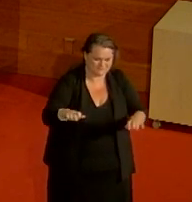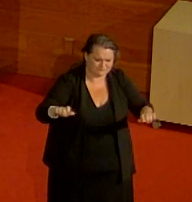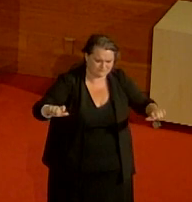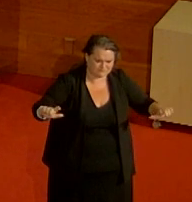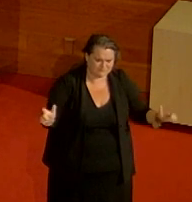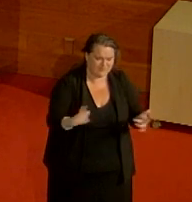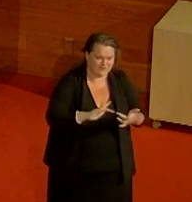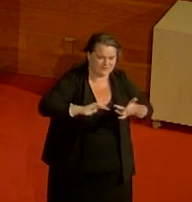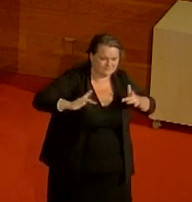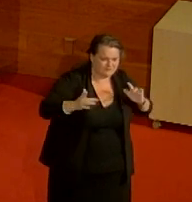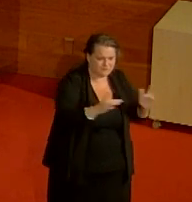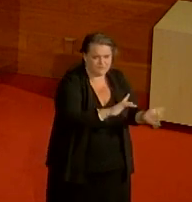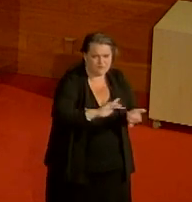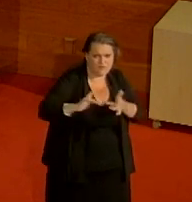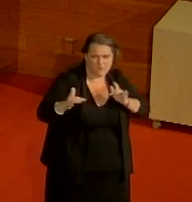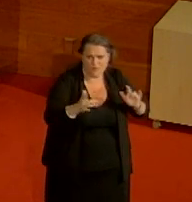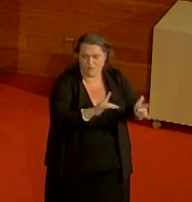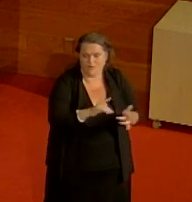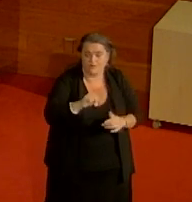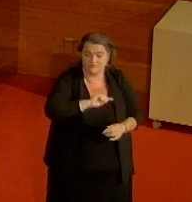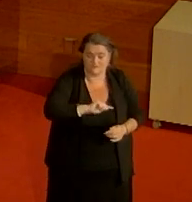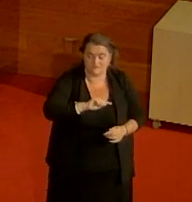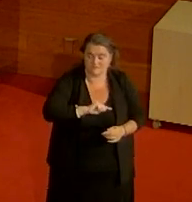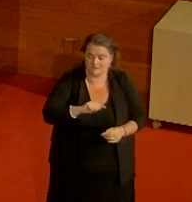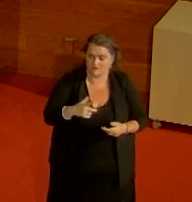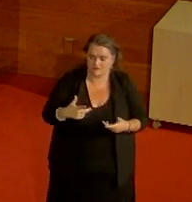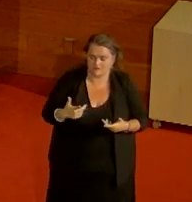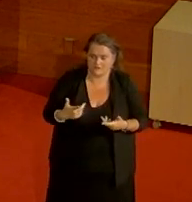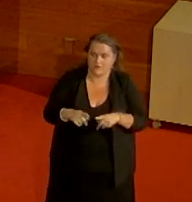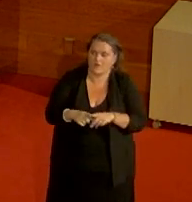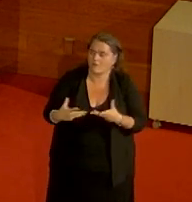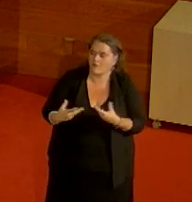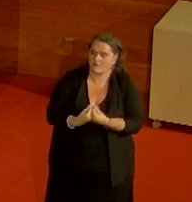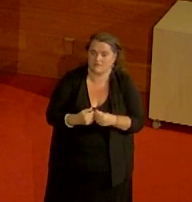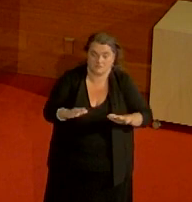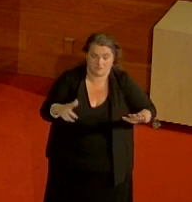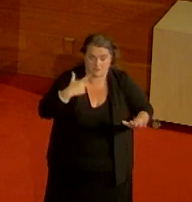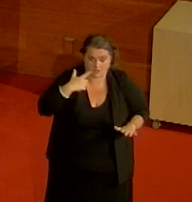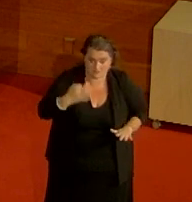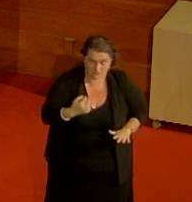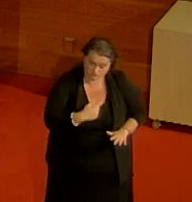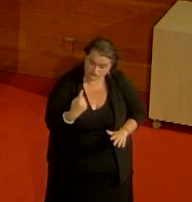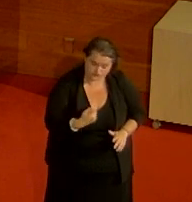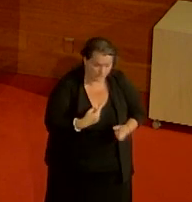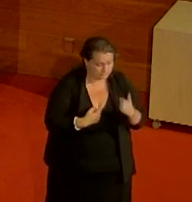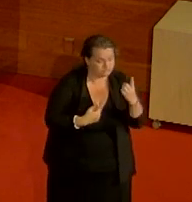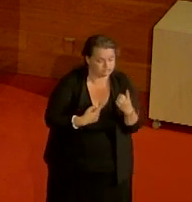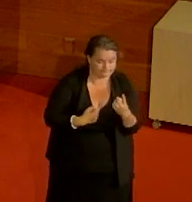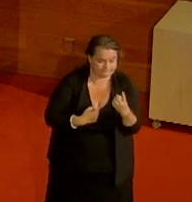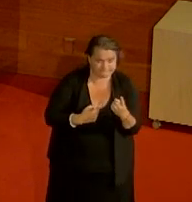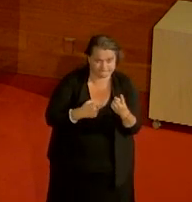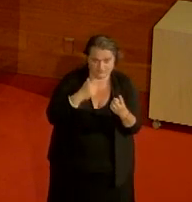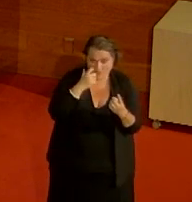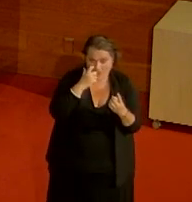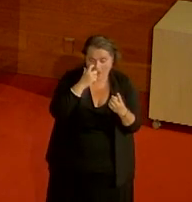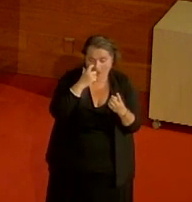conectadas y que nos hacen sentir relativamente acompañadas pero que suelen estar solos frente a las pantallas incluso cuando hay gente